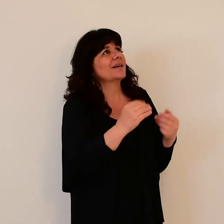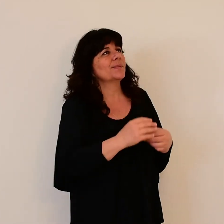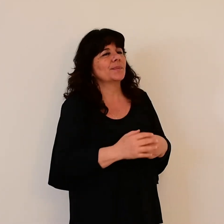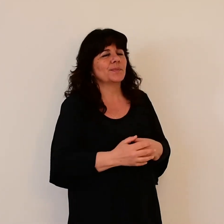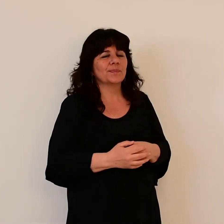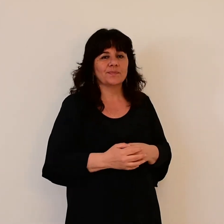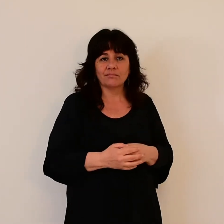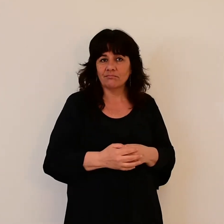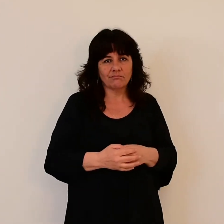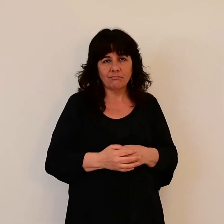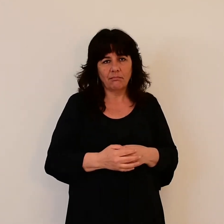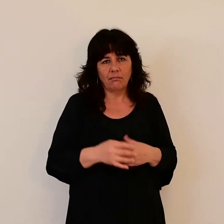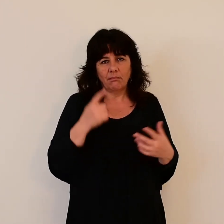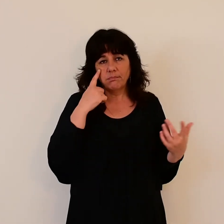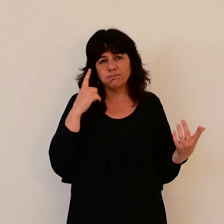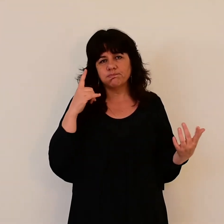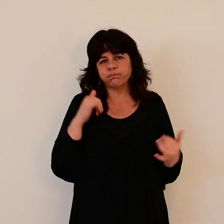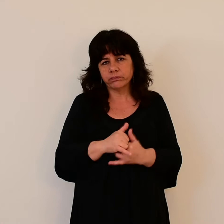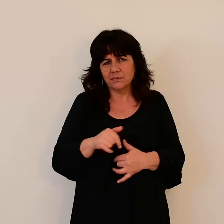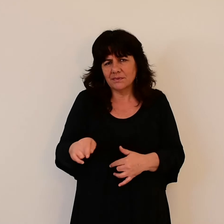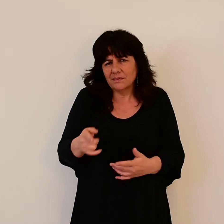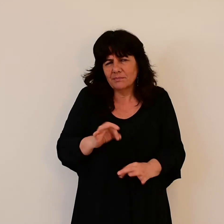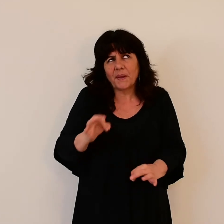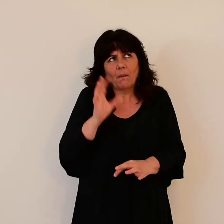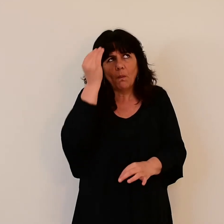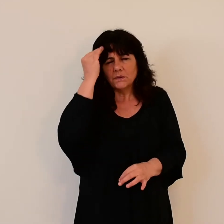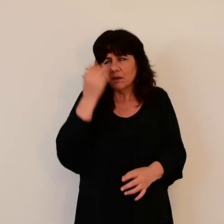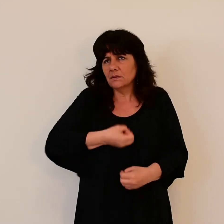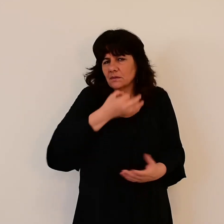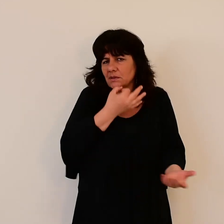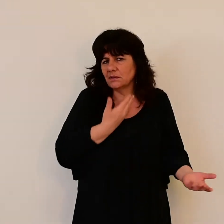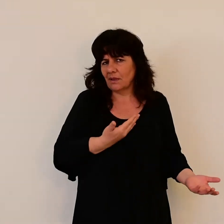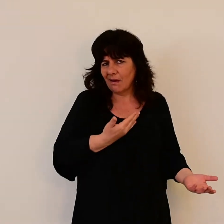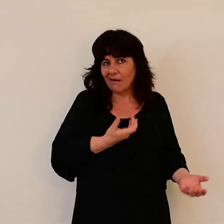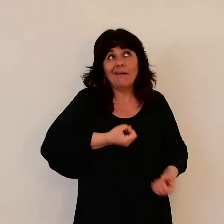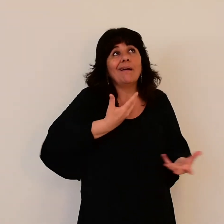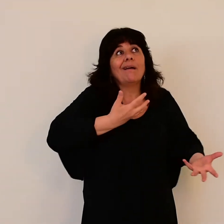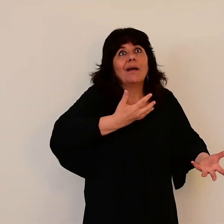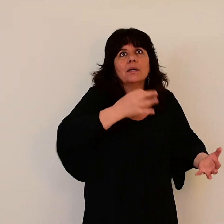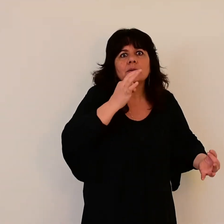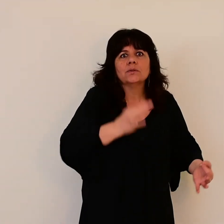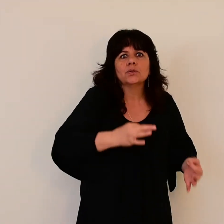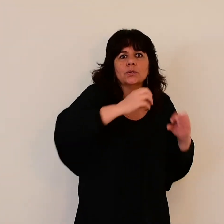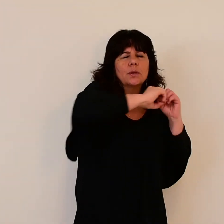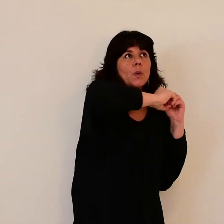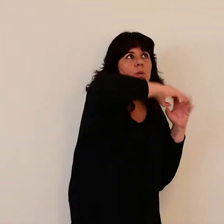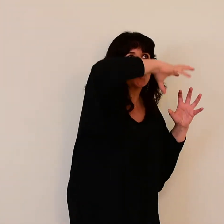Il ne savait pas ce qu'il disait. Pierre n'avait pas fini de parler qu'une nuée survint et les couvrit de son